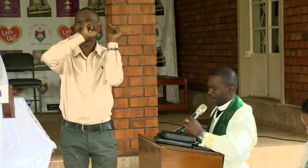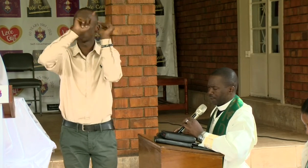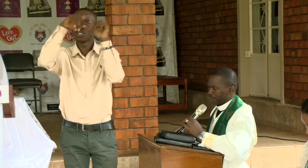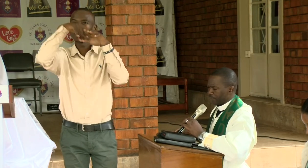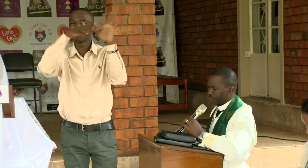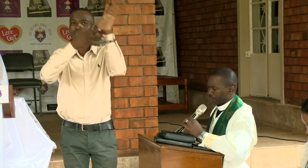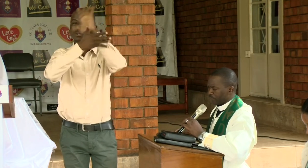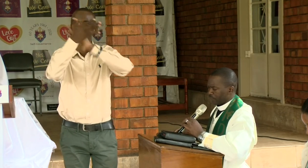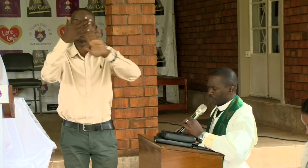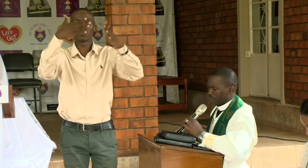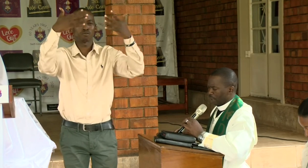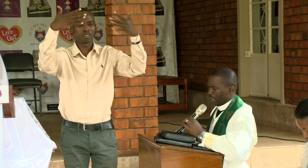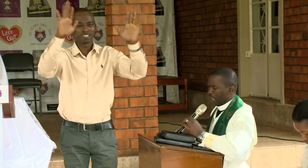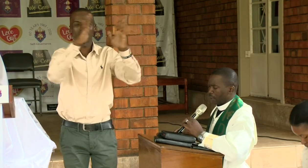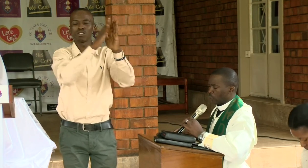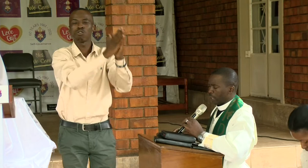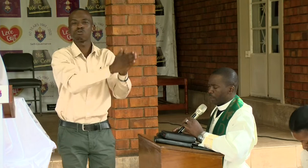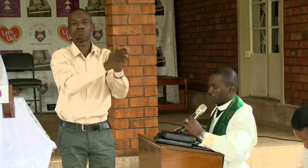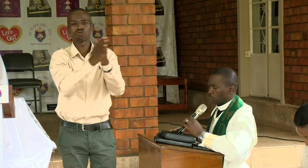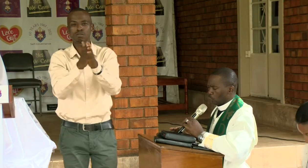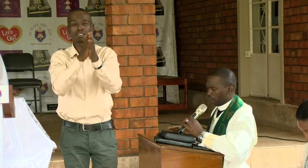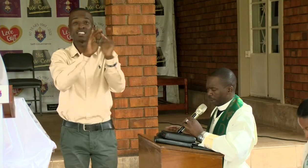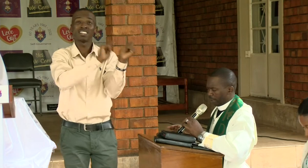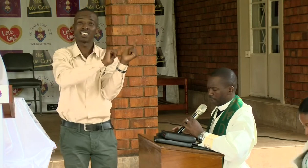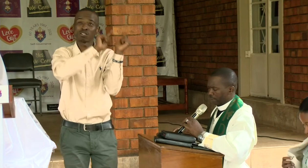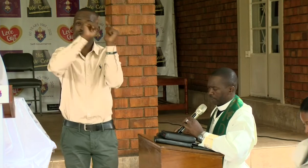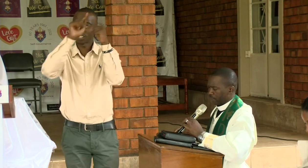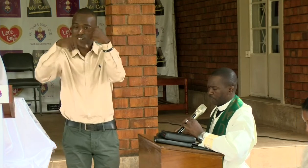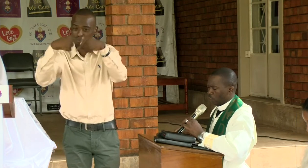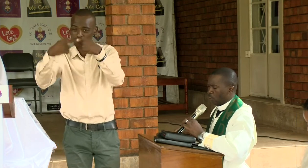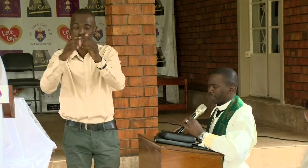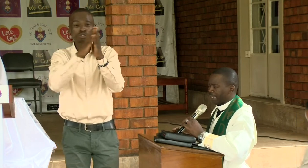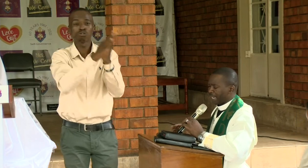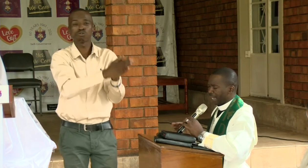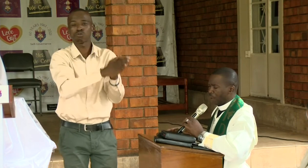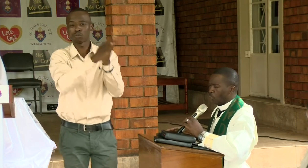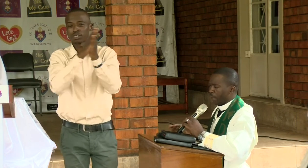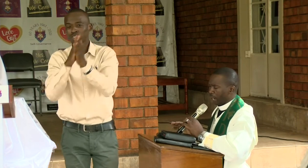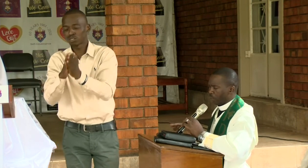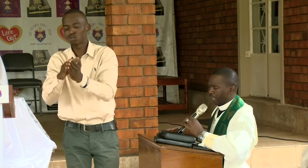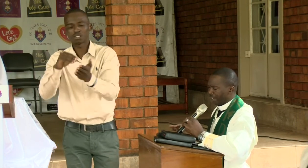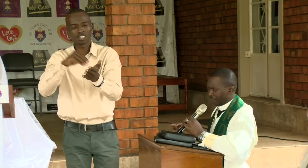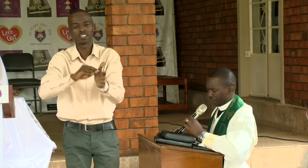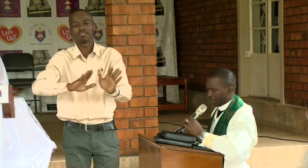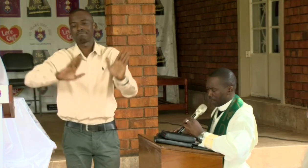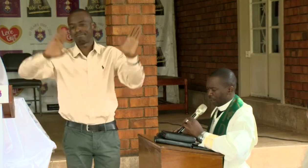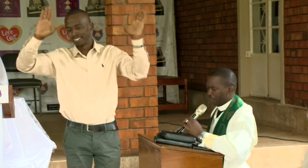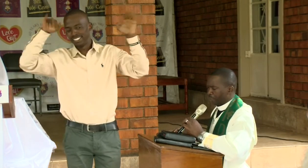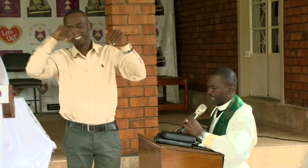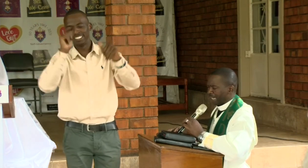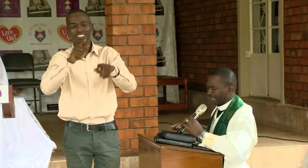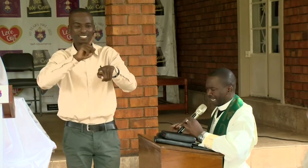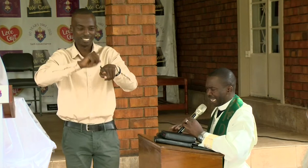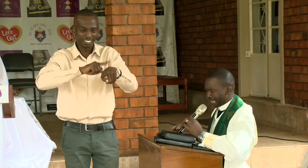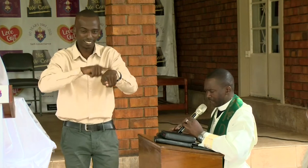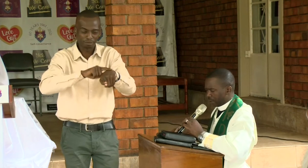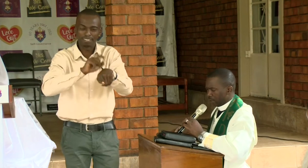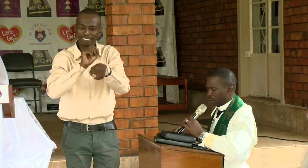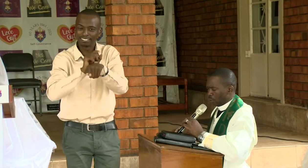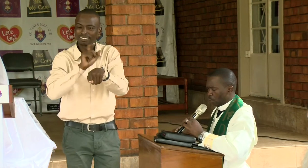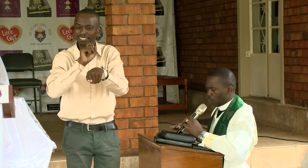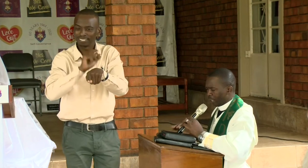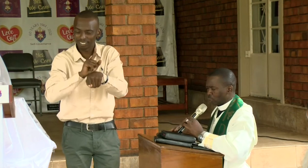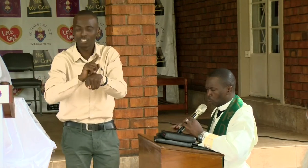okwebaza era nga tugenda mu maaso n'okwebaza obutalekera okubanga buli ddakiika buli